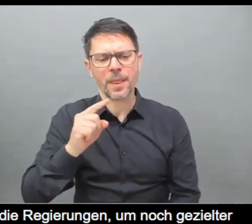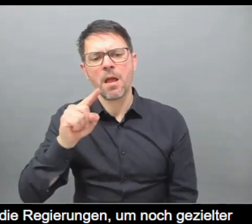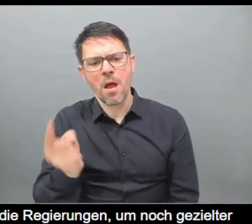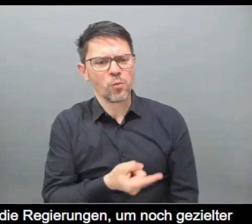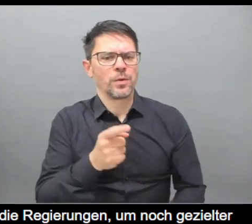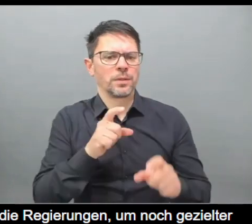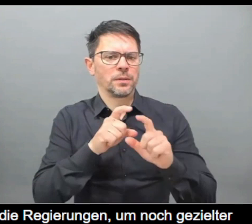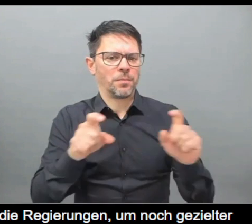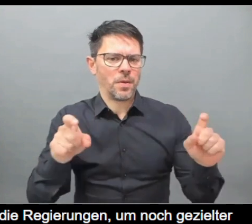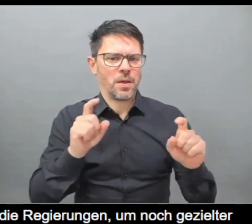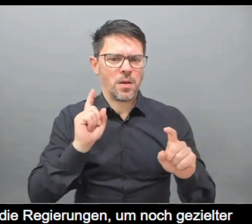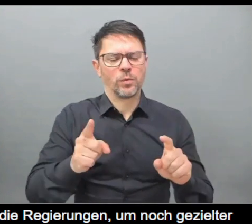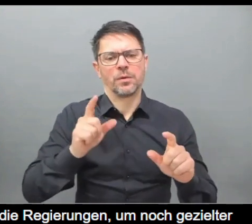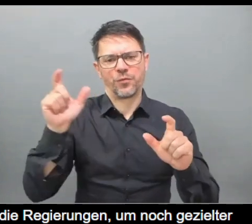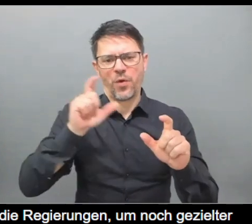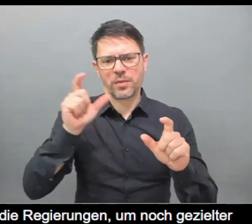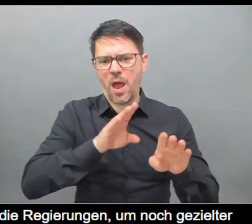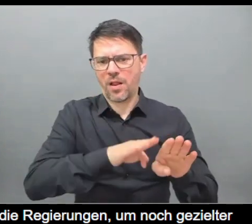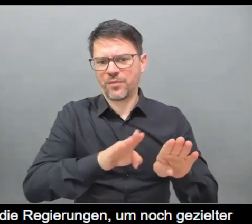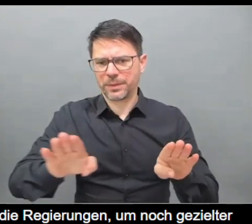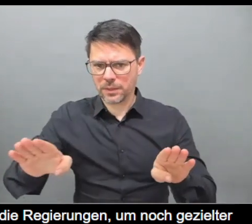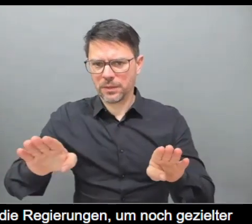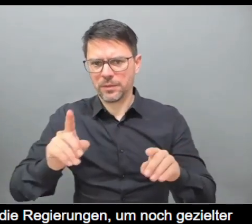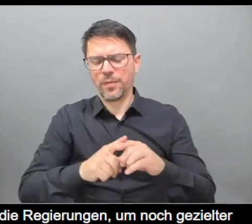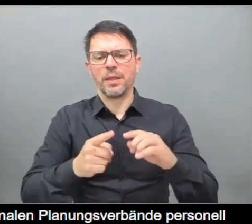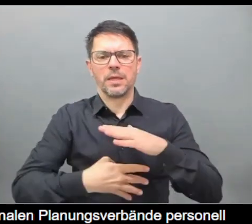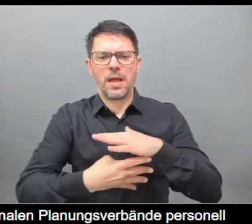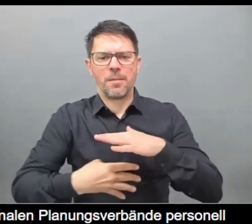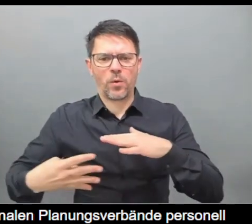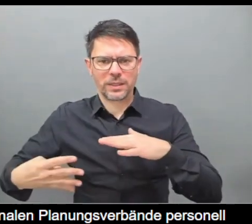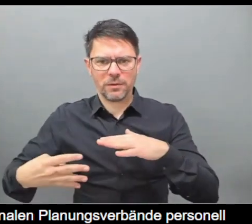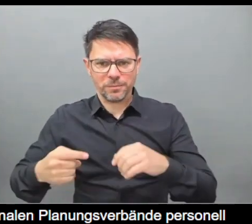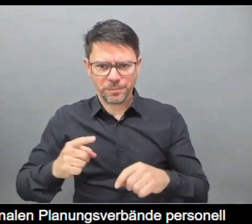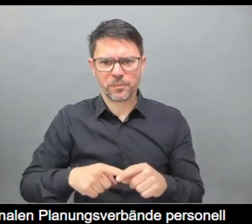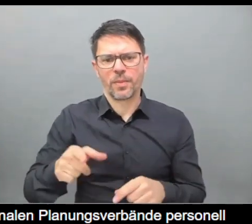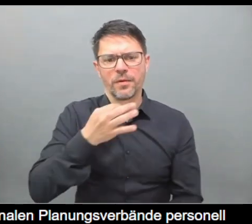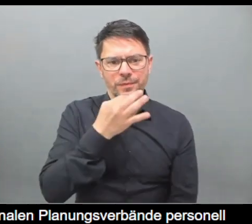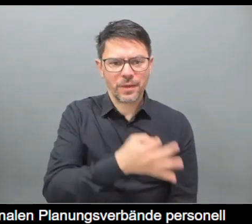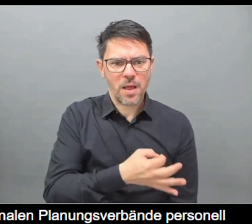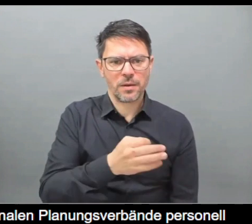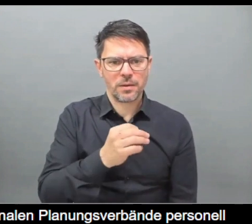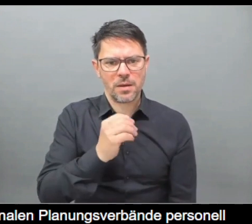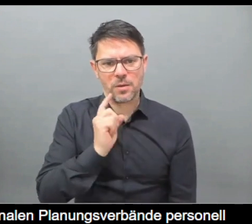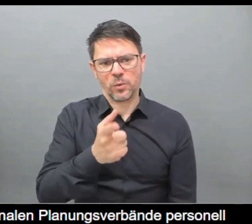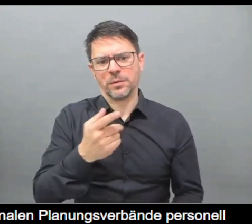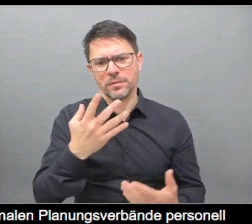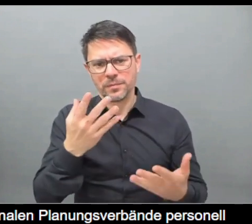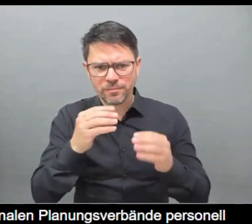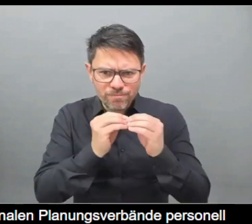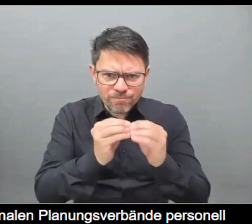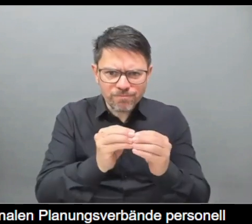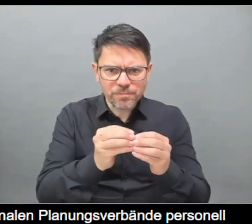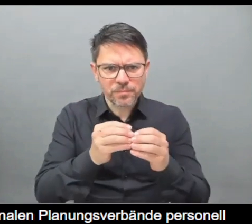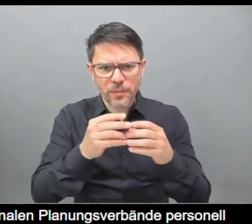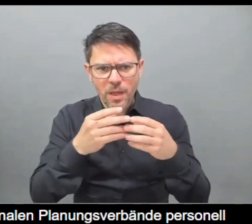Genehmigungsverfahren koordinieren und vieles mehr. Wir haben einen massiven Andrang